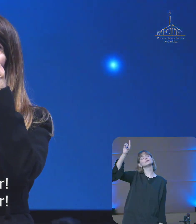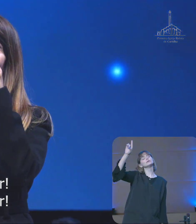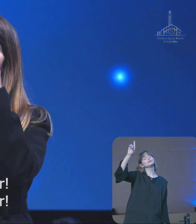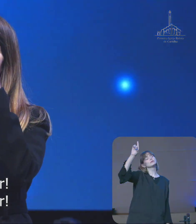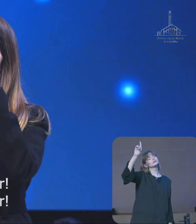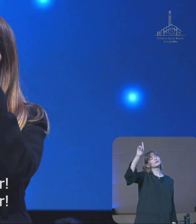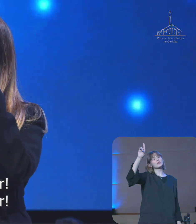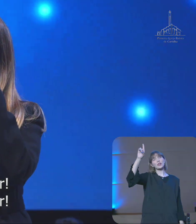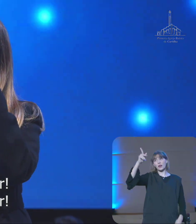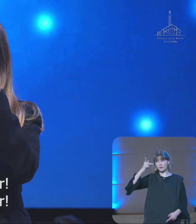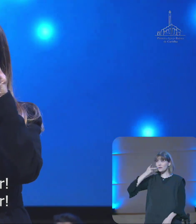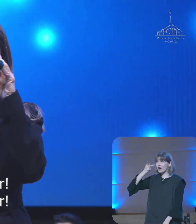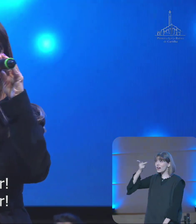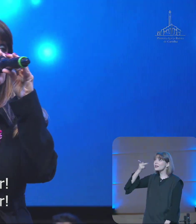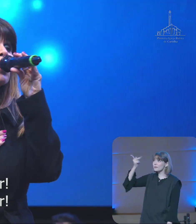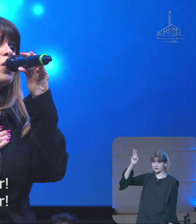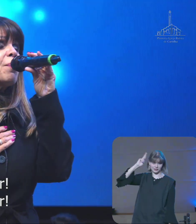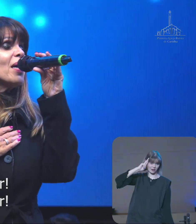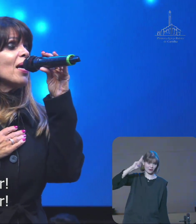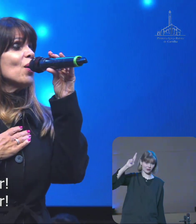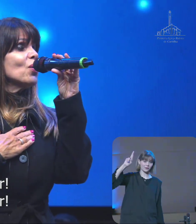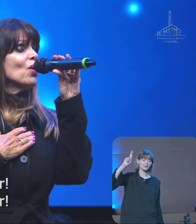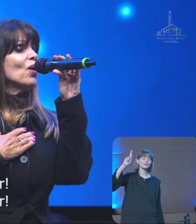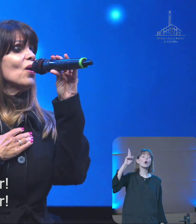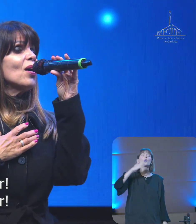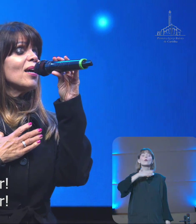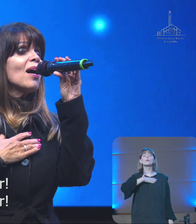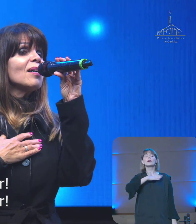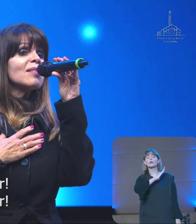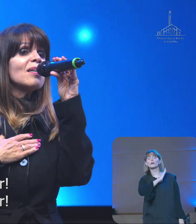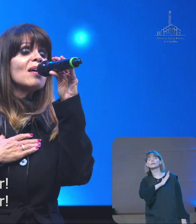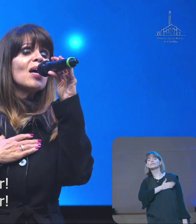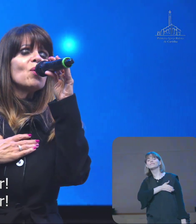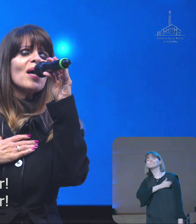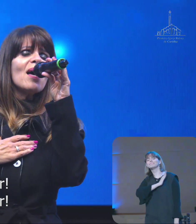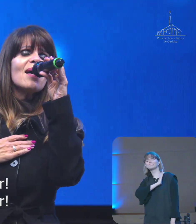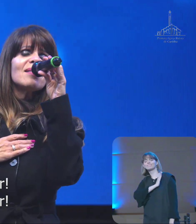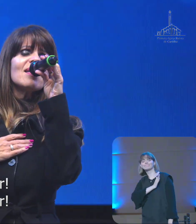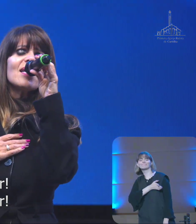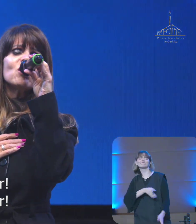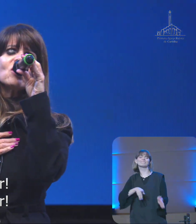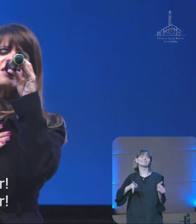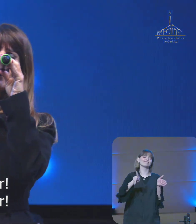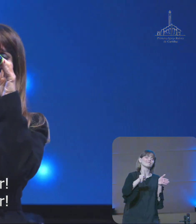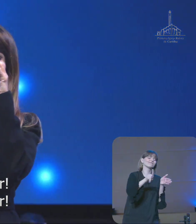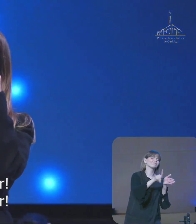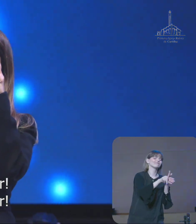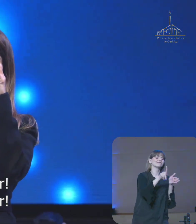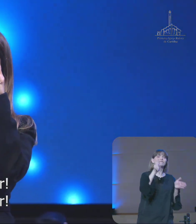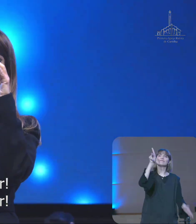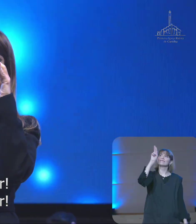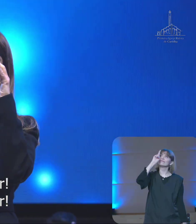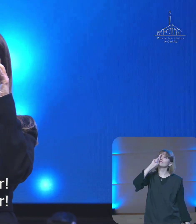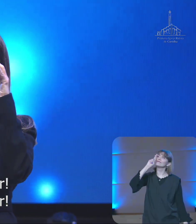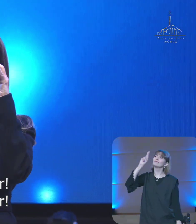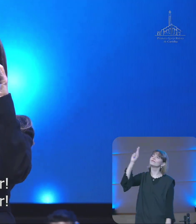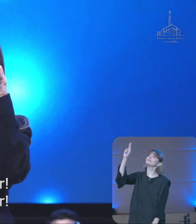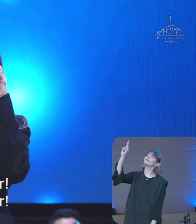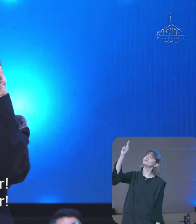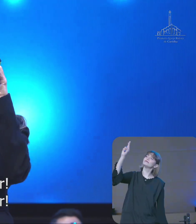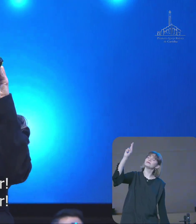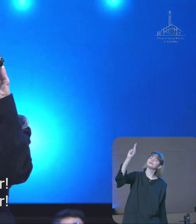Diga isso pro Senhor. O meu coração é teu, Senhor.